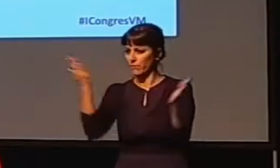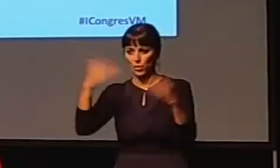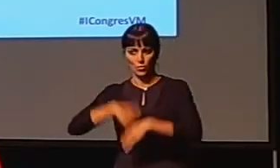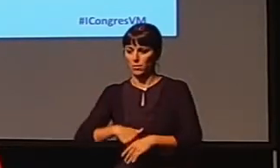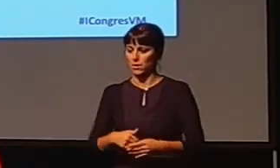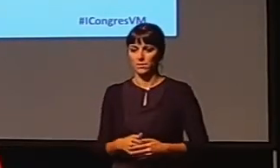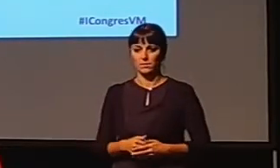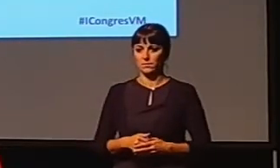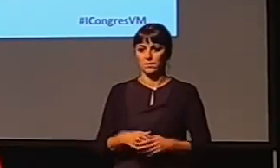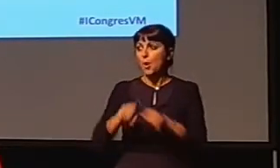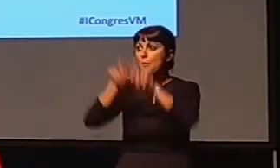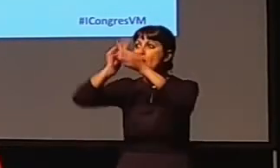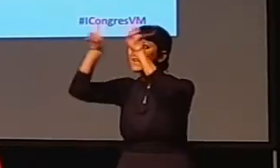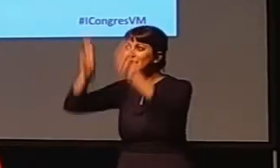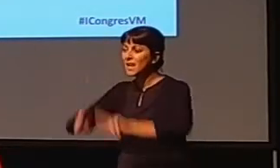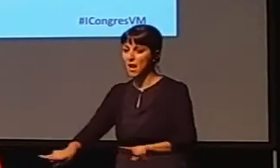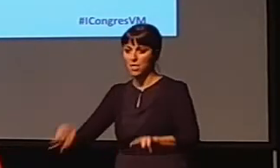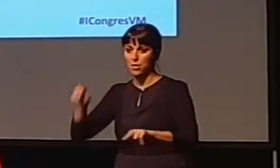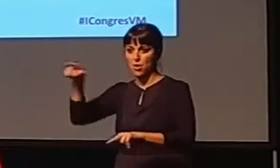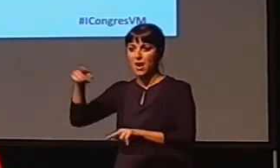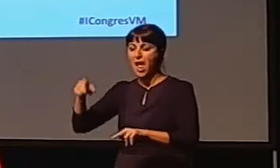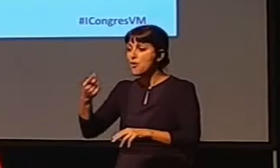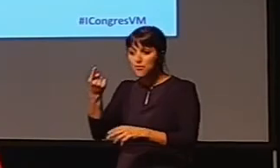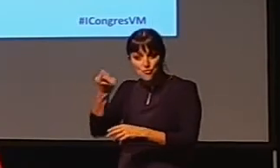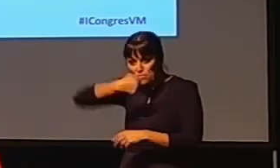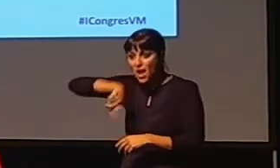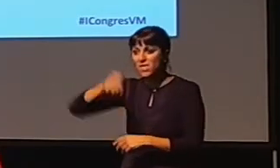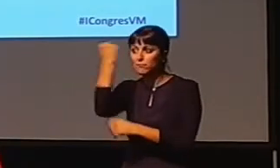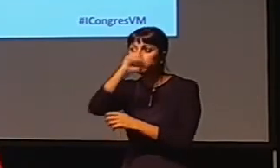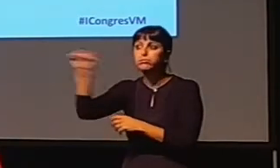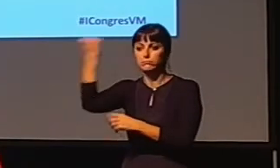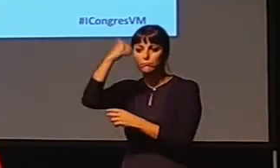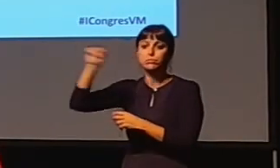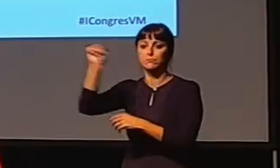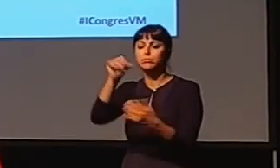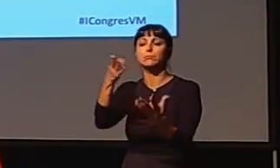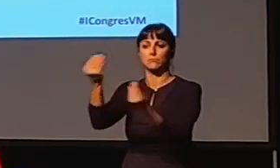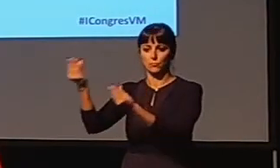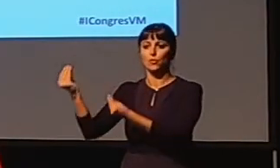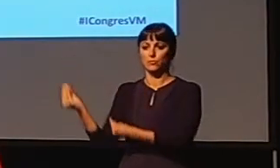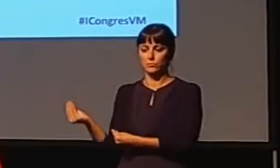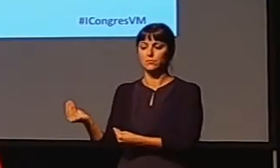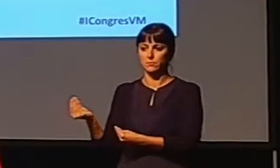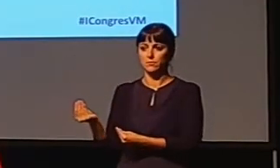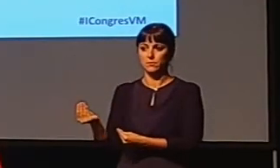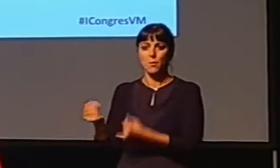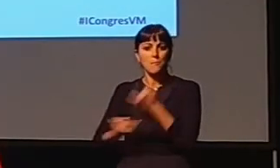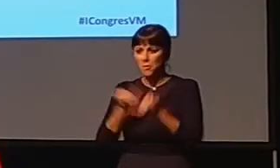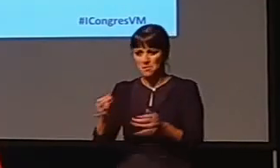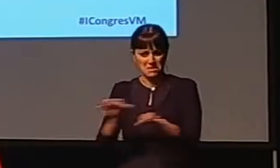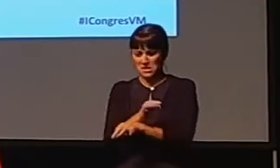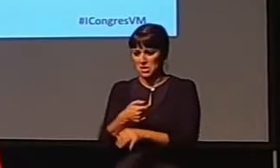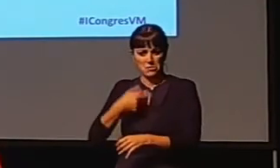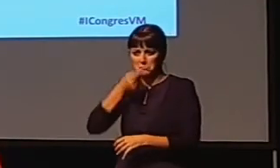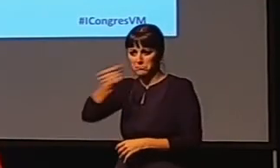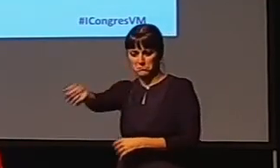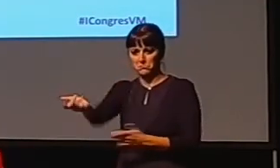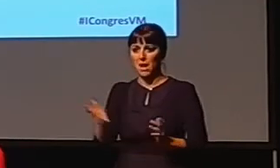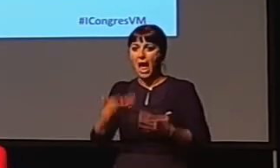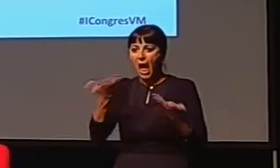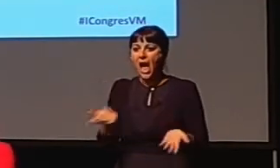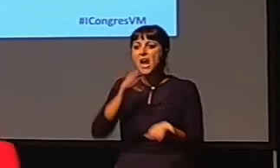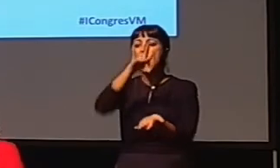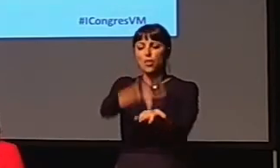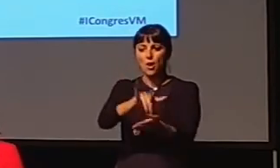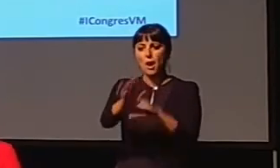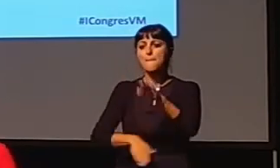els estàndards internacionals. Incomplint, i ho dic sense cap tipus de problema. I ara és quan toca realment poder